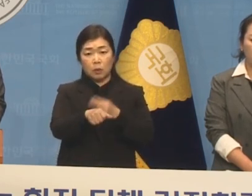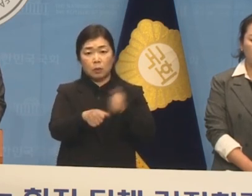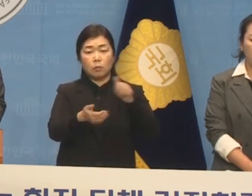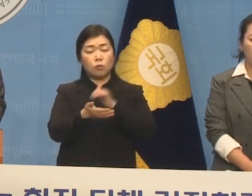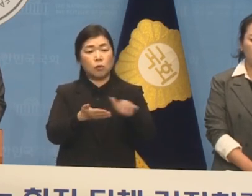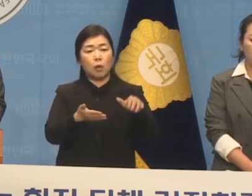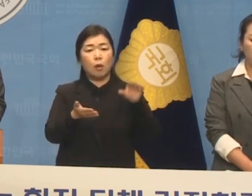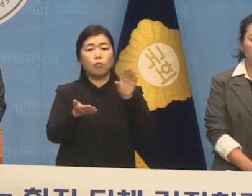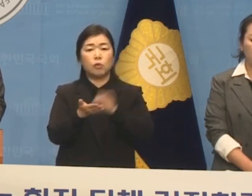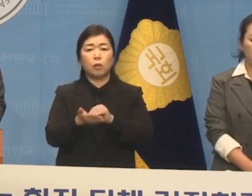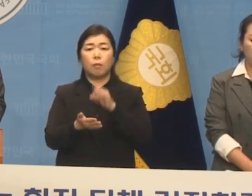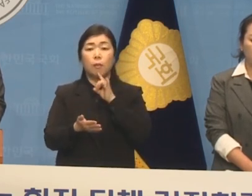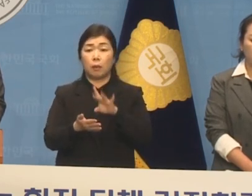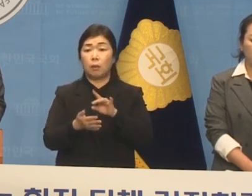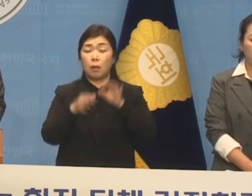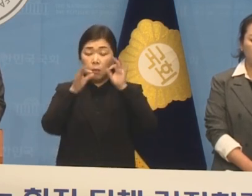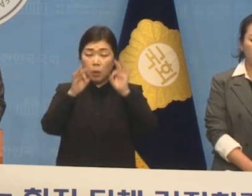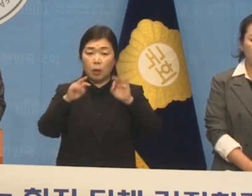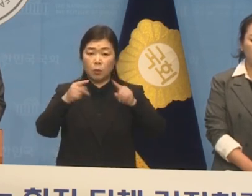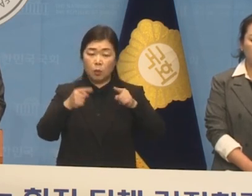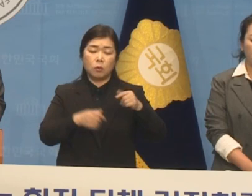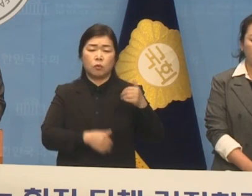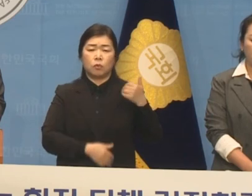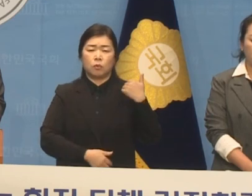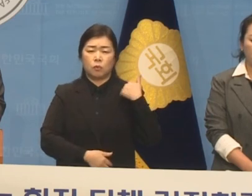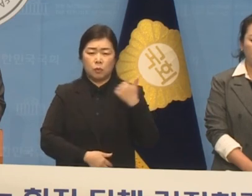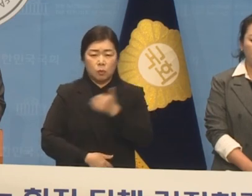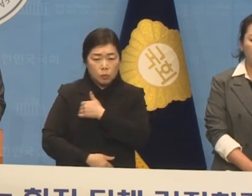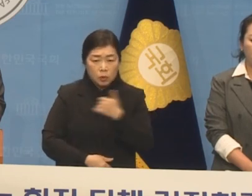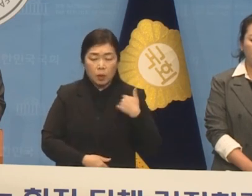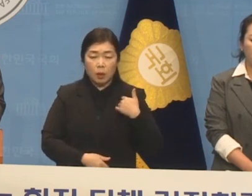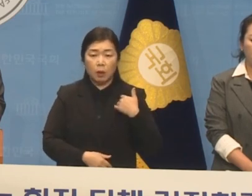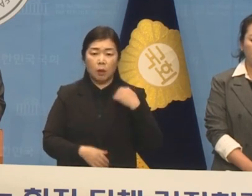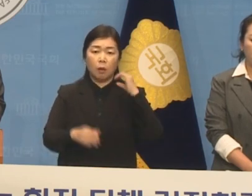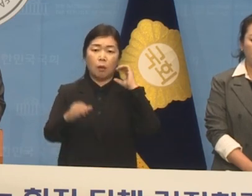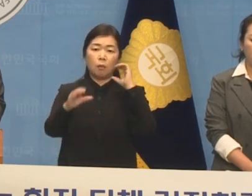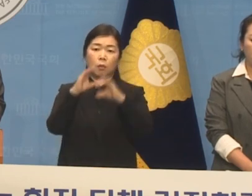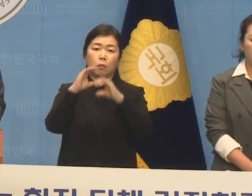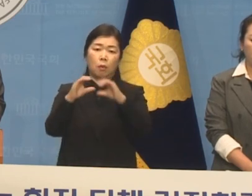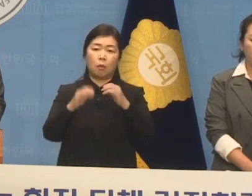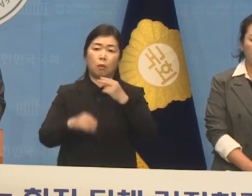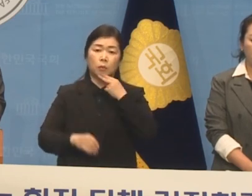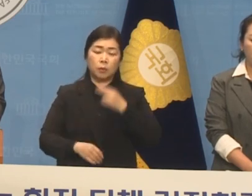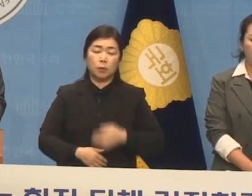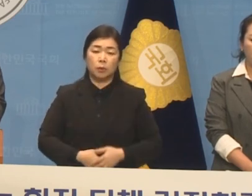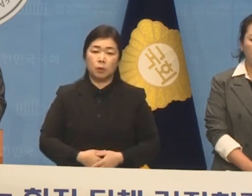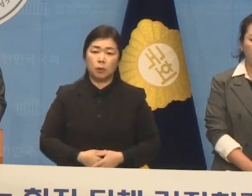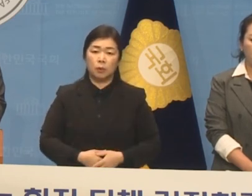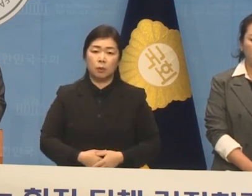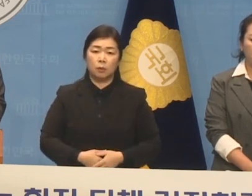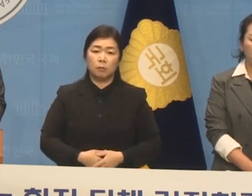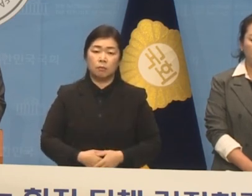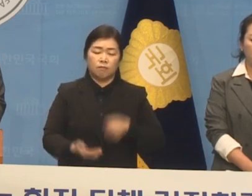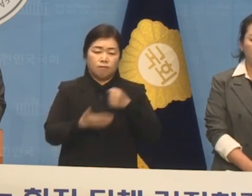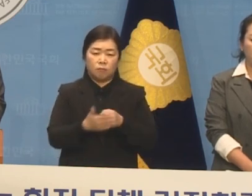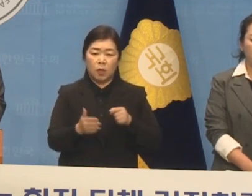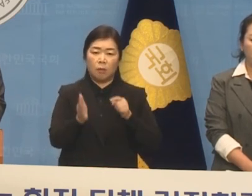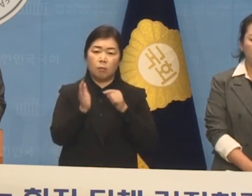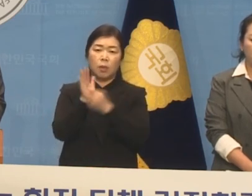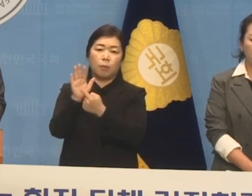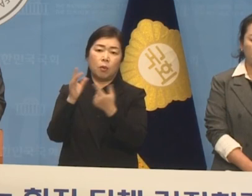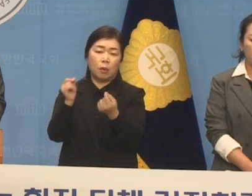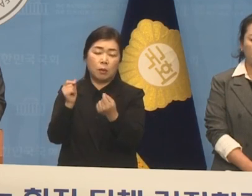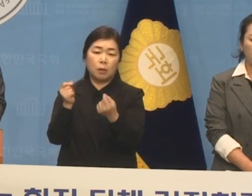소통과 협상이 부족했음이 명확한데 엄정 대응을 촉구하기보다 현안을 해결하기 위한